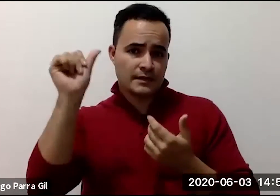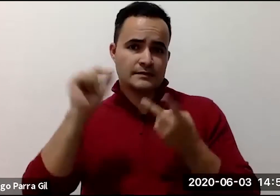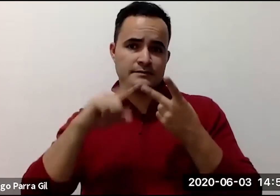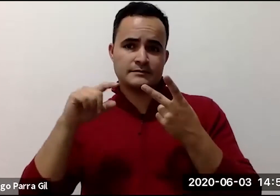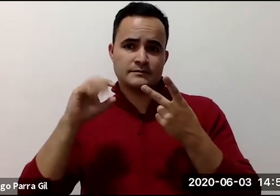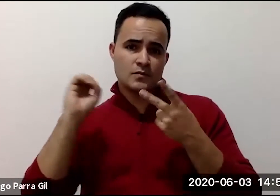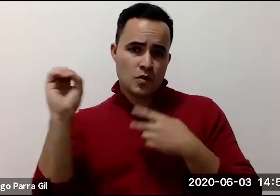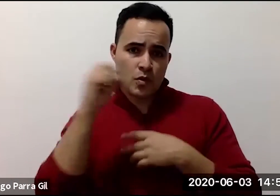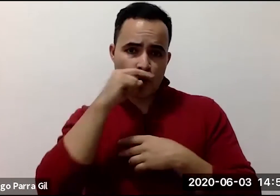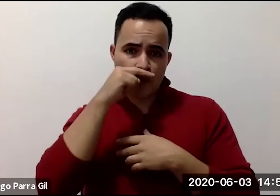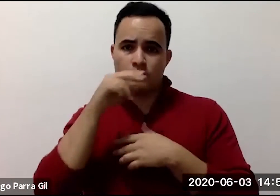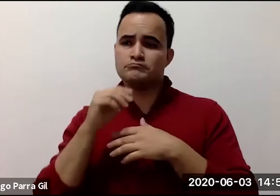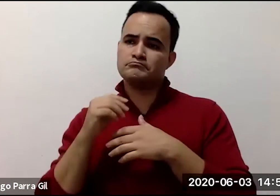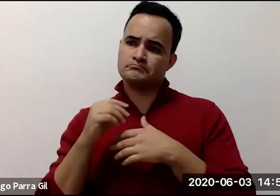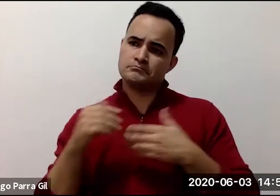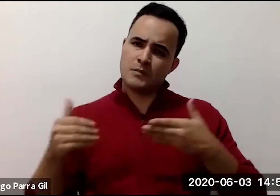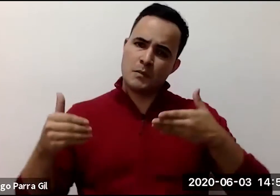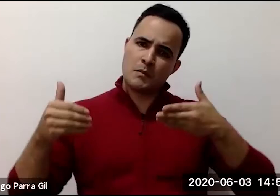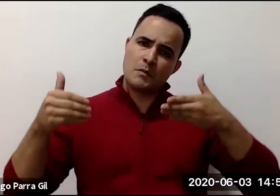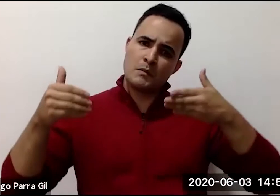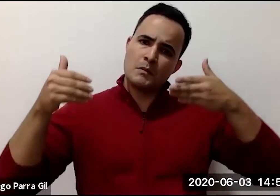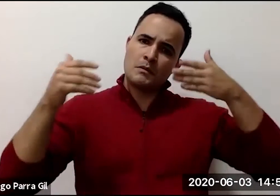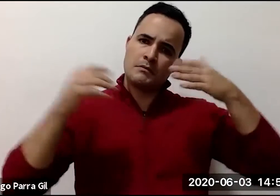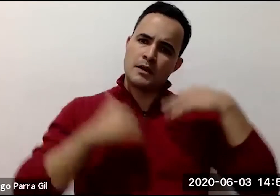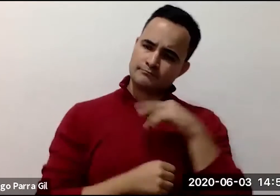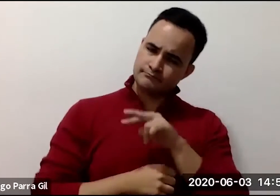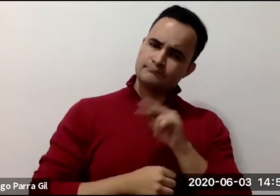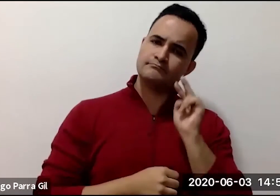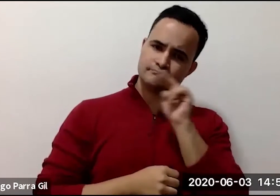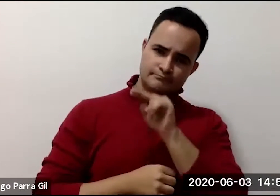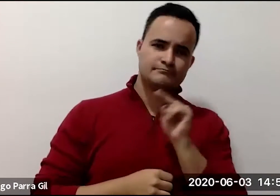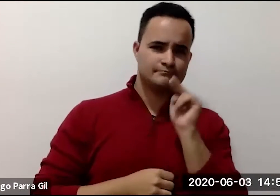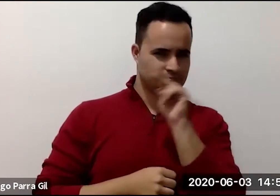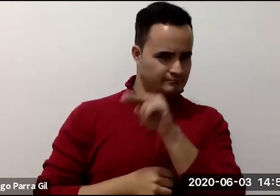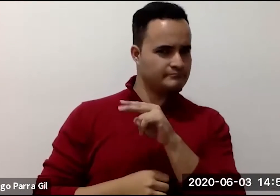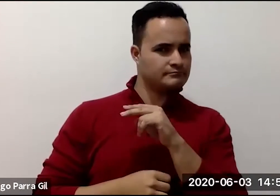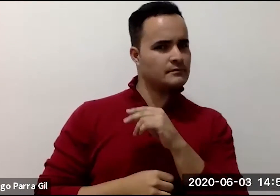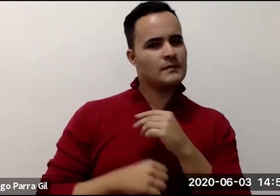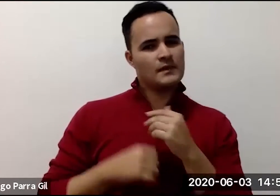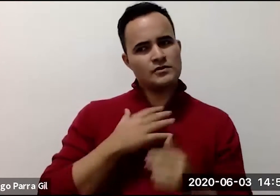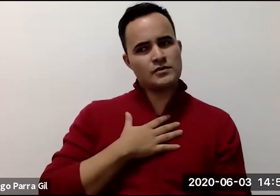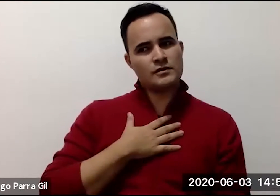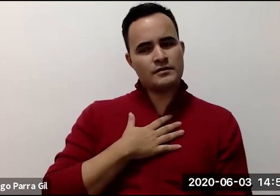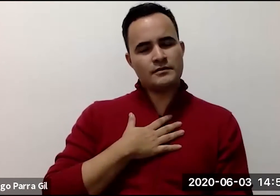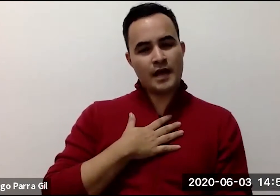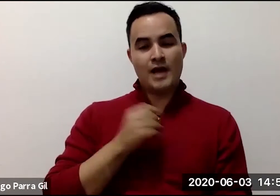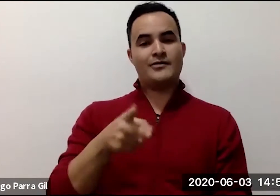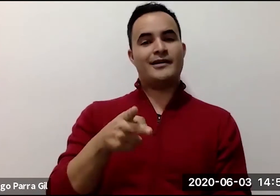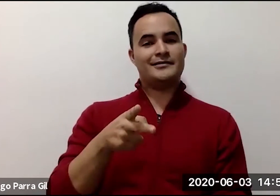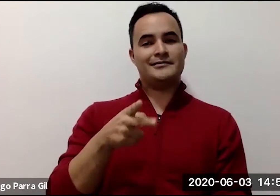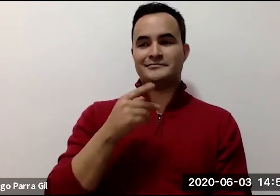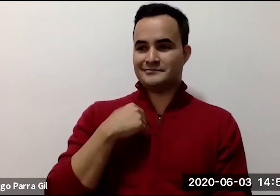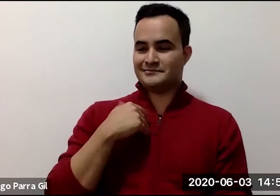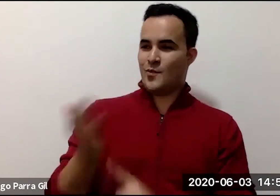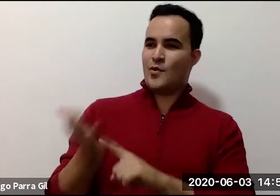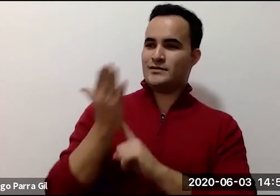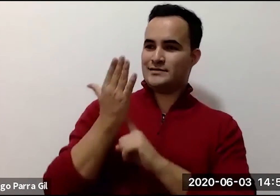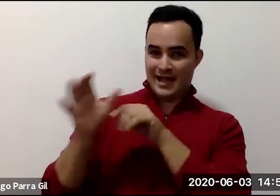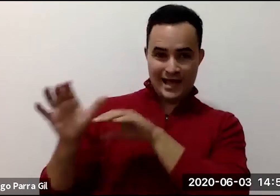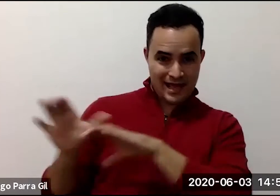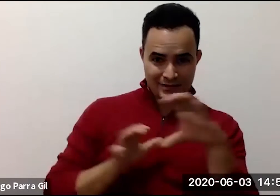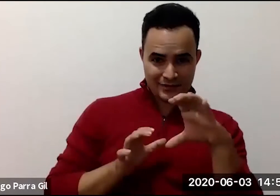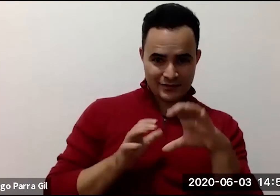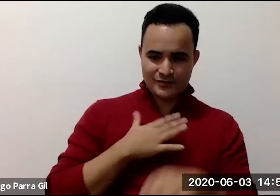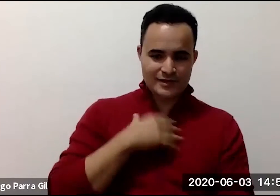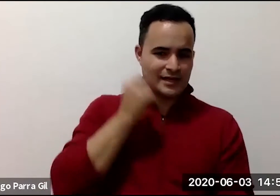crecí, ¿no? Que me hacían precisamente darme cuenta que yo no era igual al resto, ¿no? Ya sea